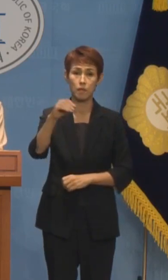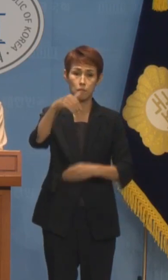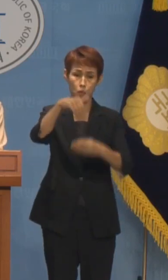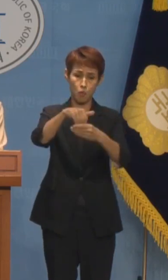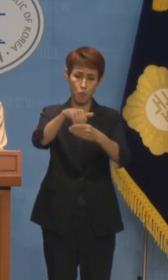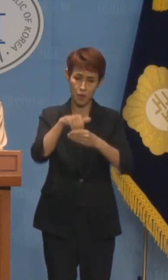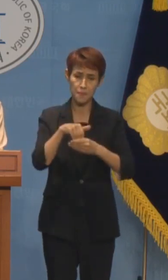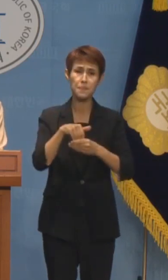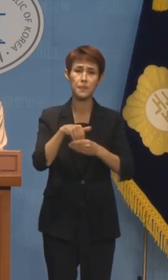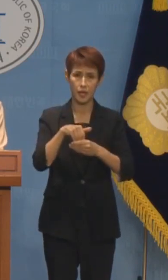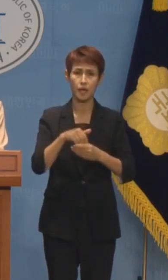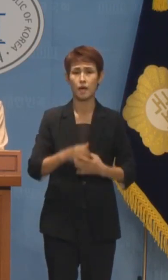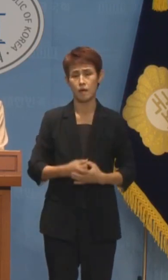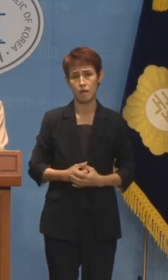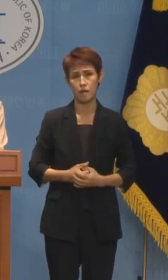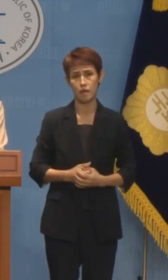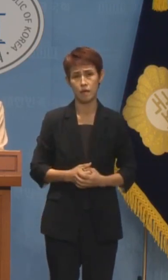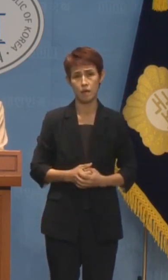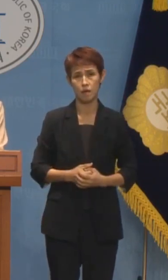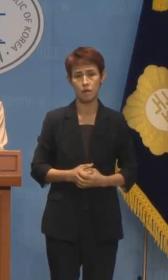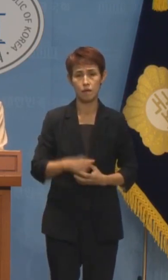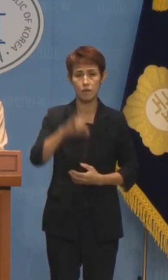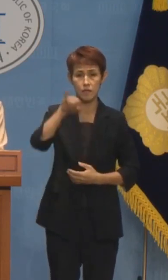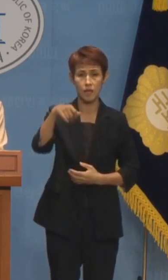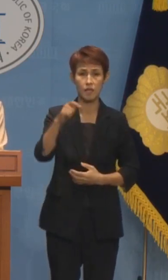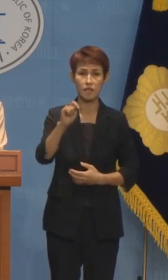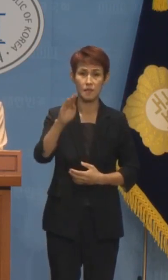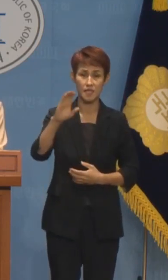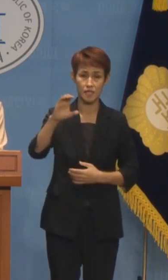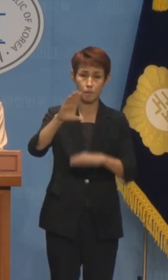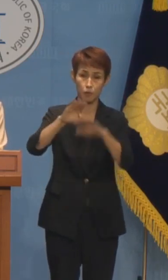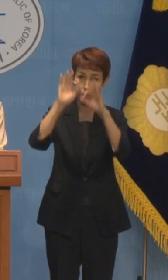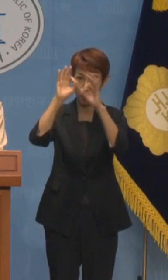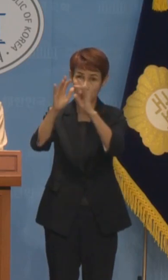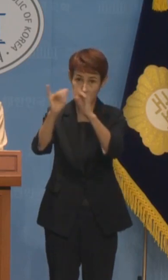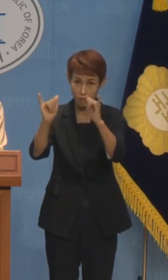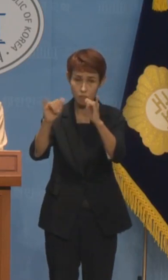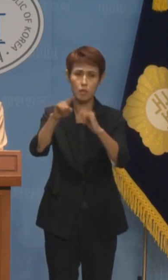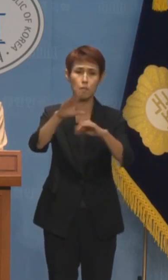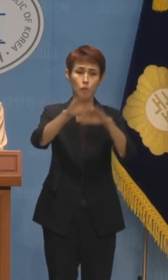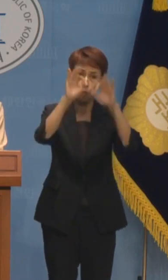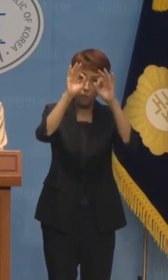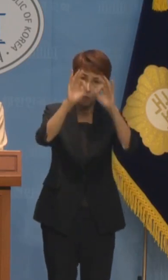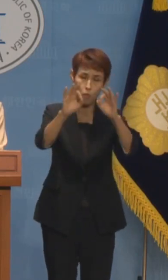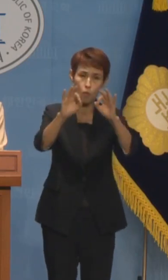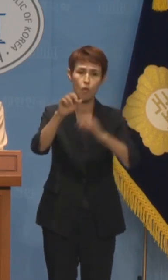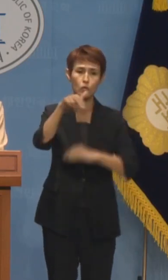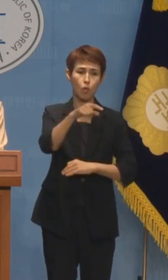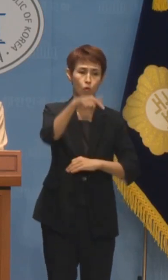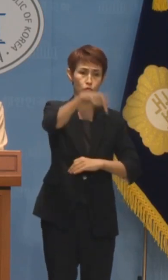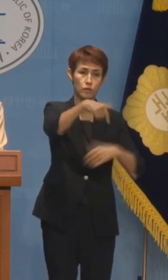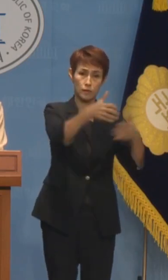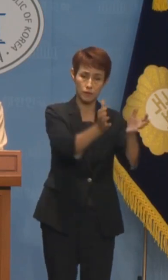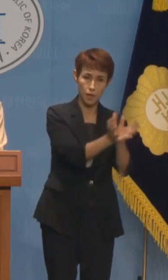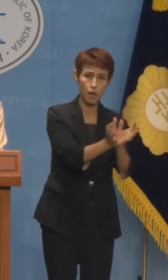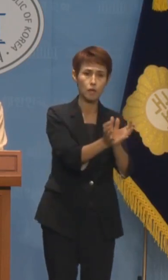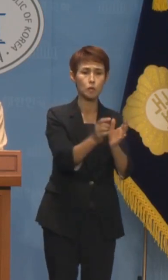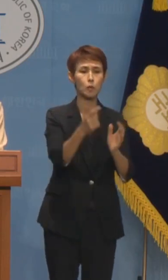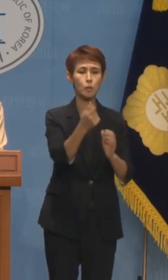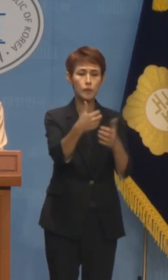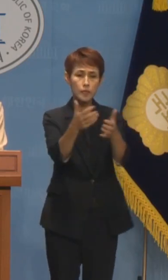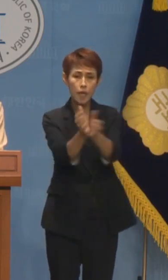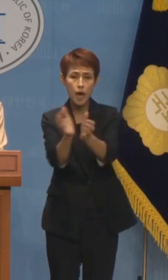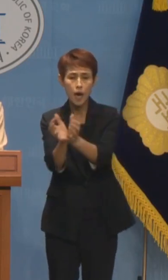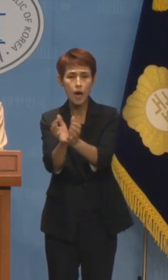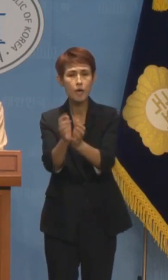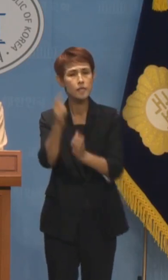선택을 받았습니다 JTBC 시청자들은 5대영 라이브를 통해 조국 혁신당 비롯한 다른 소수 정당들은